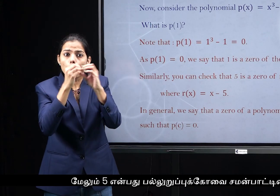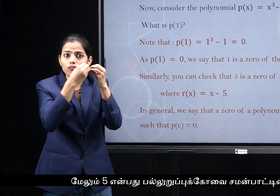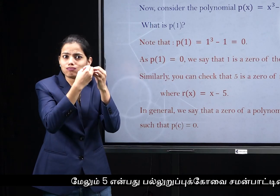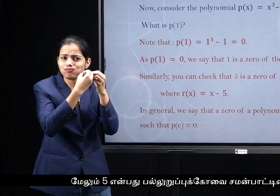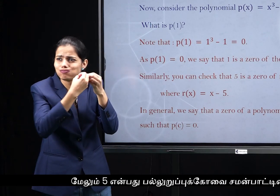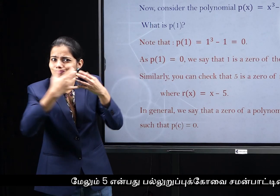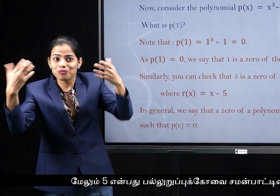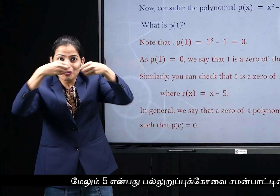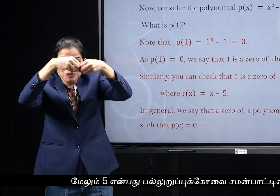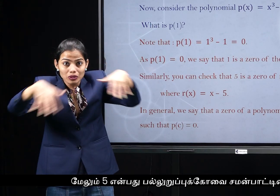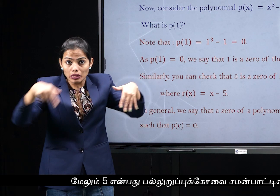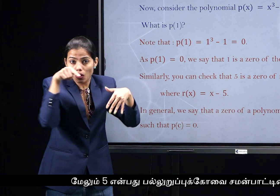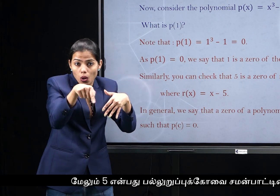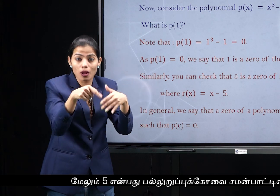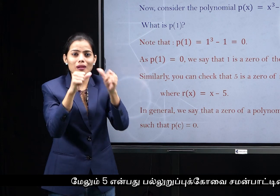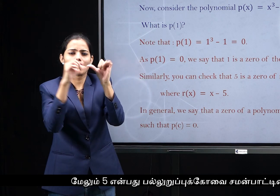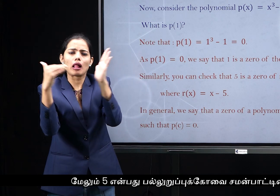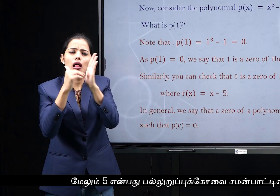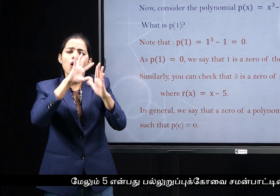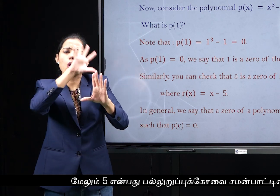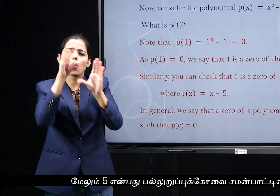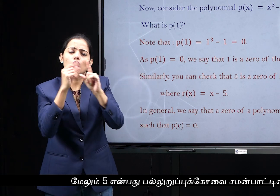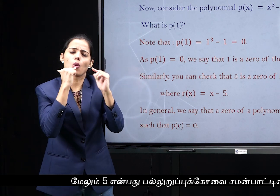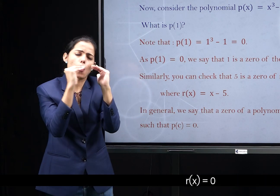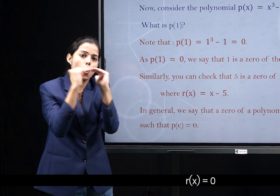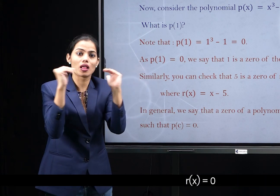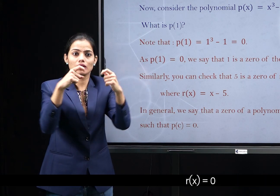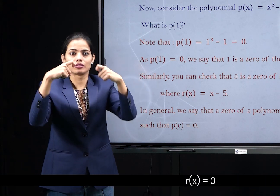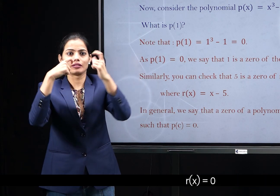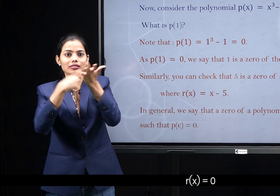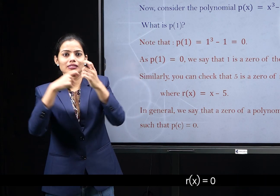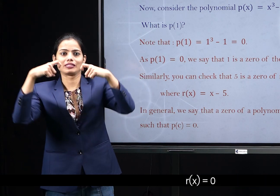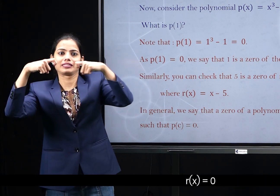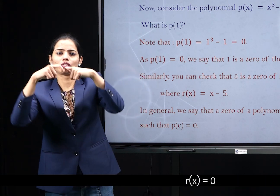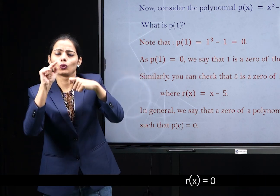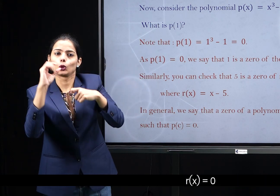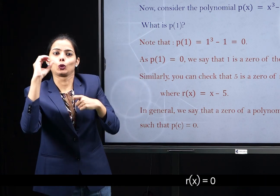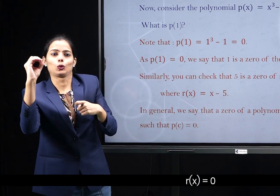பல்லுறுப்புக்கோவை சமன்பாட்டின் மூலமாகும். ஆர் எக்ஸ் சமன் 0.